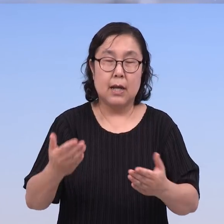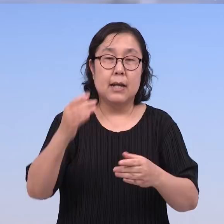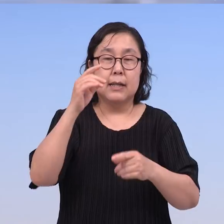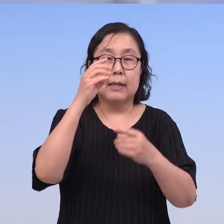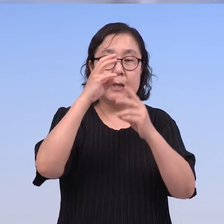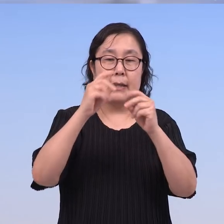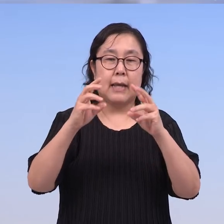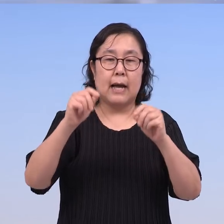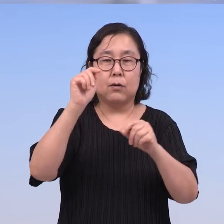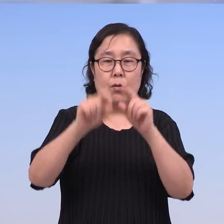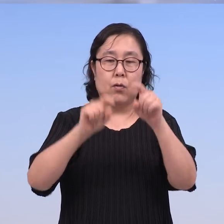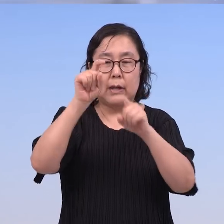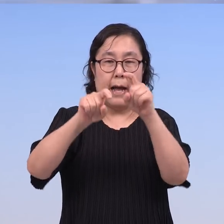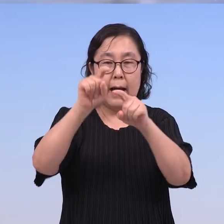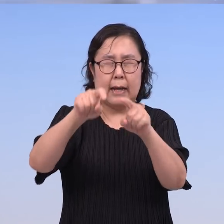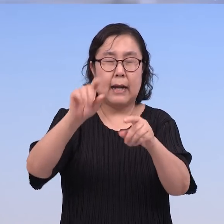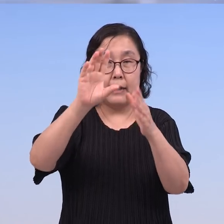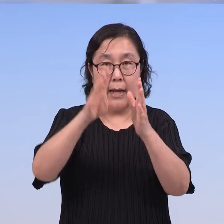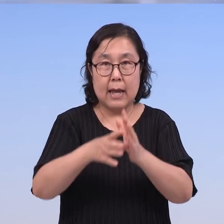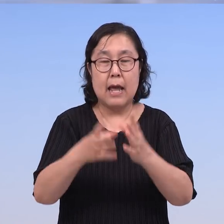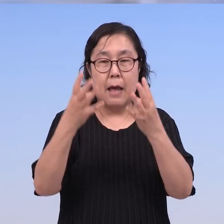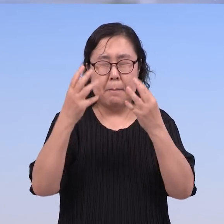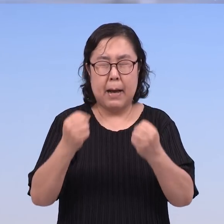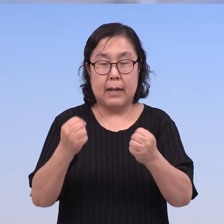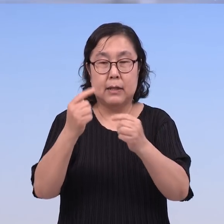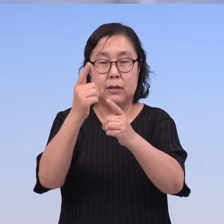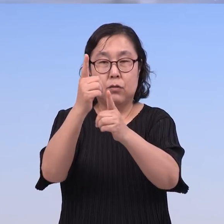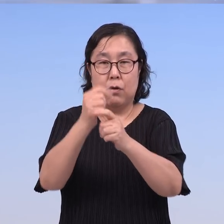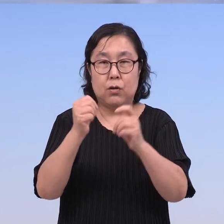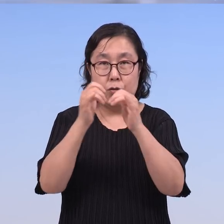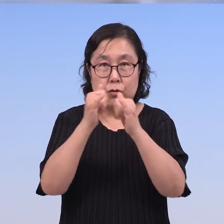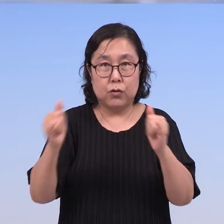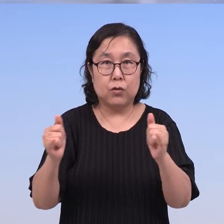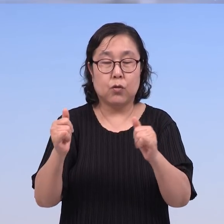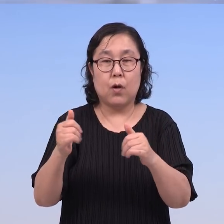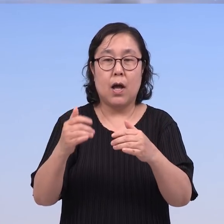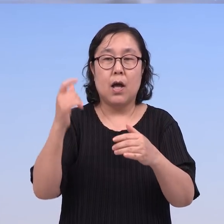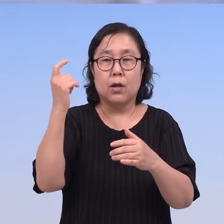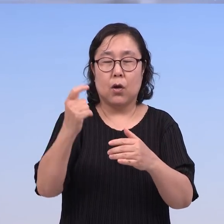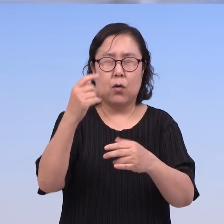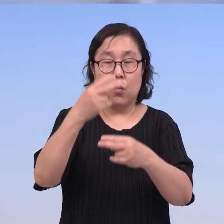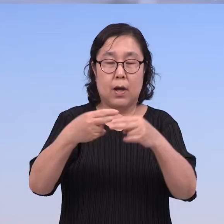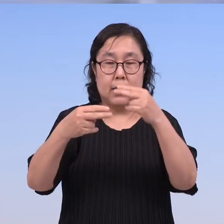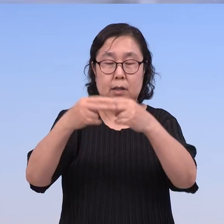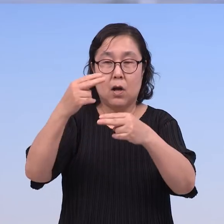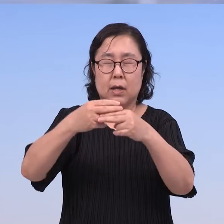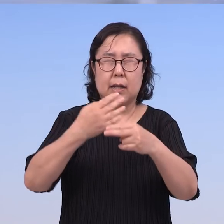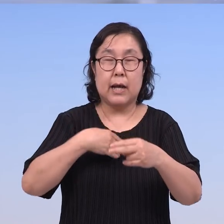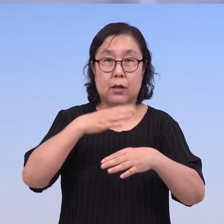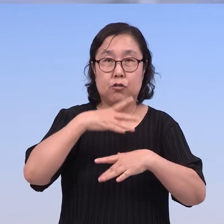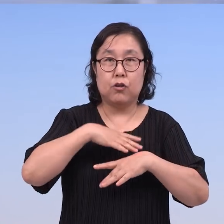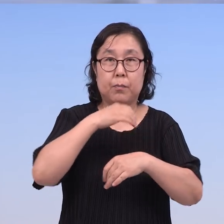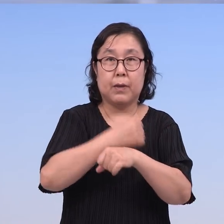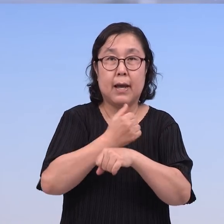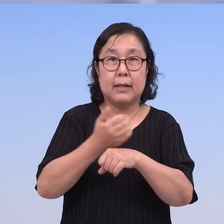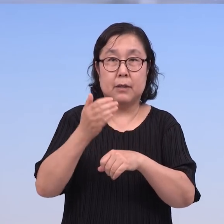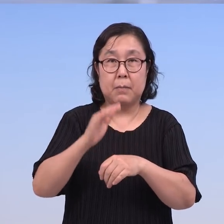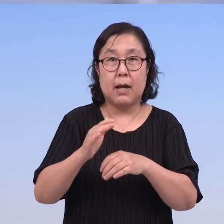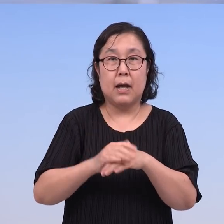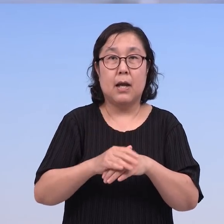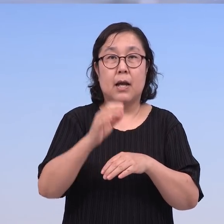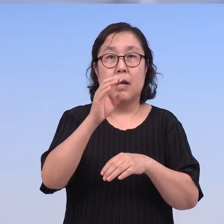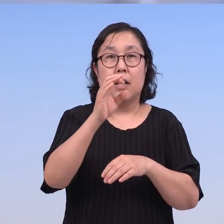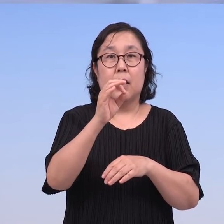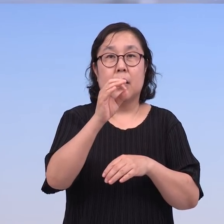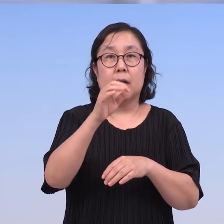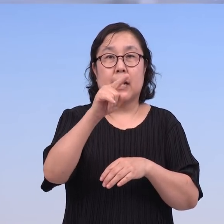때에 수많은 적들과 견고한 성이 나를 두렵게 하지만, 오늘 이 가사의 주인공인